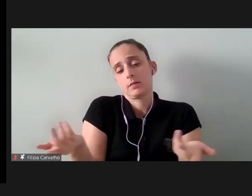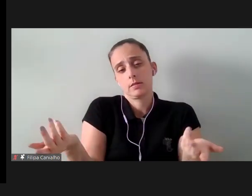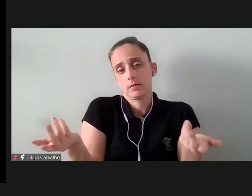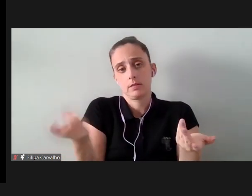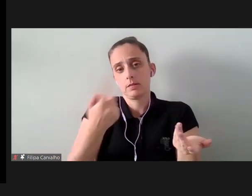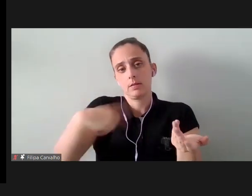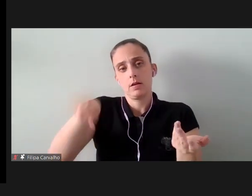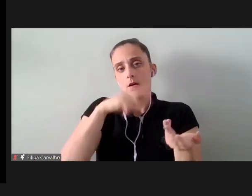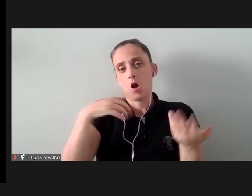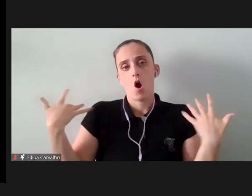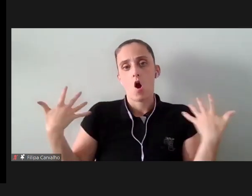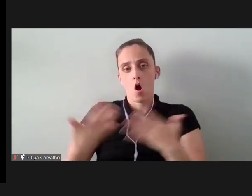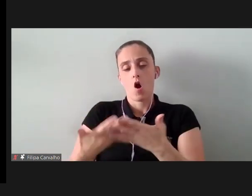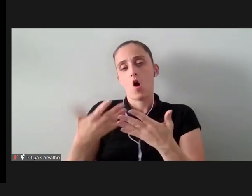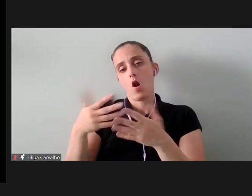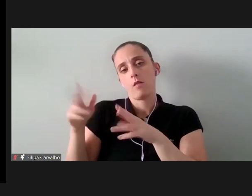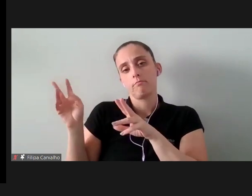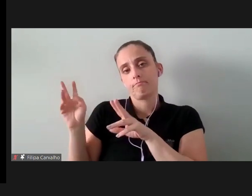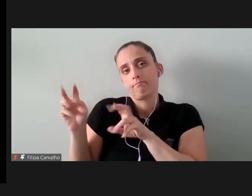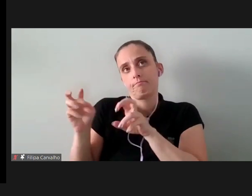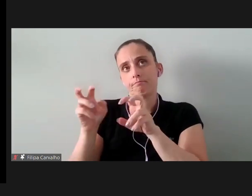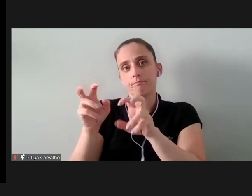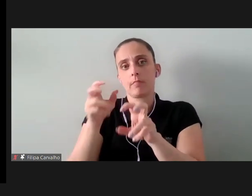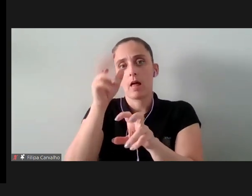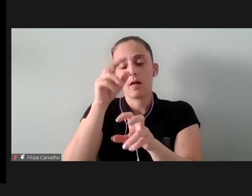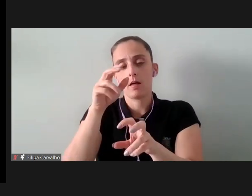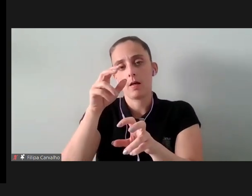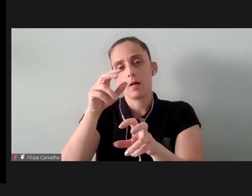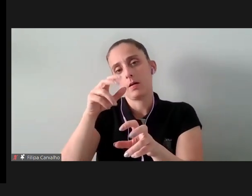agenda estratégica e